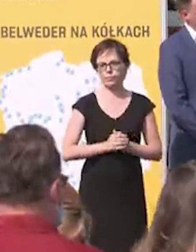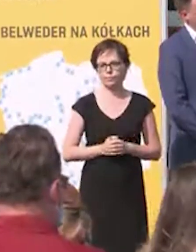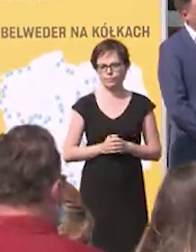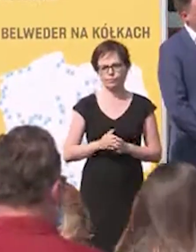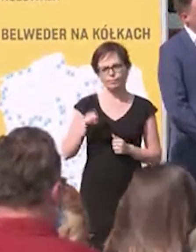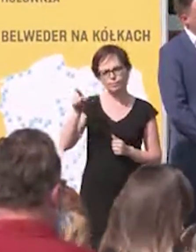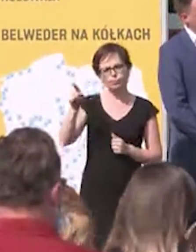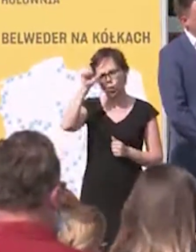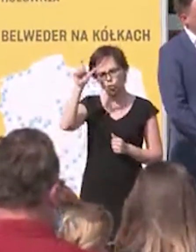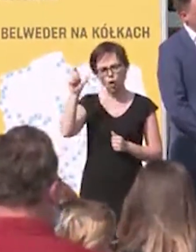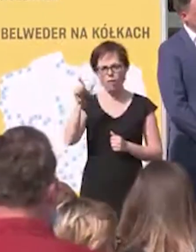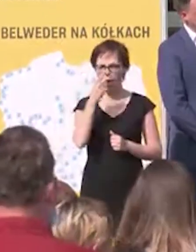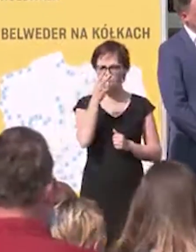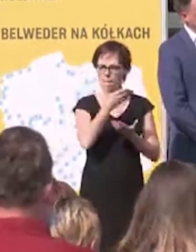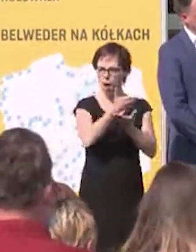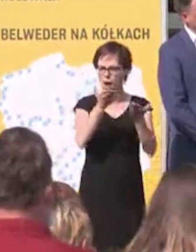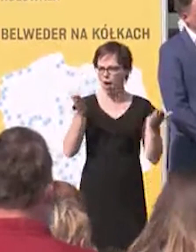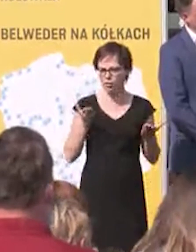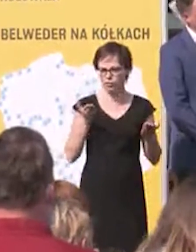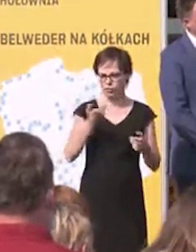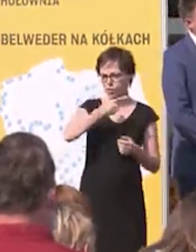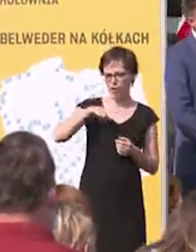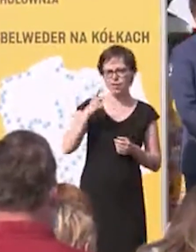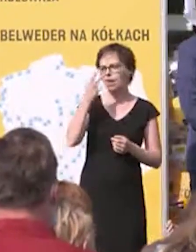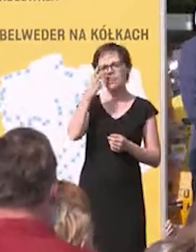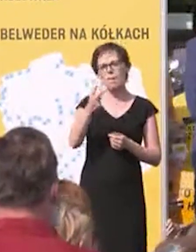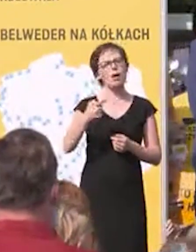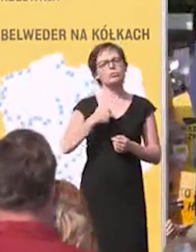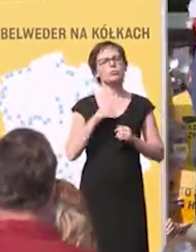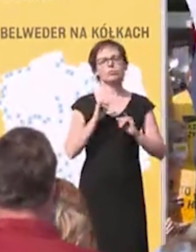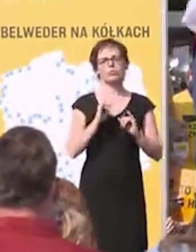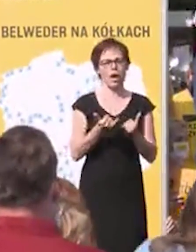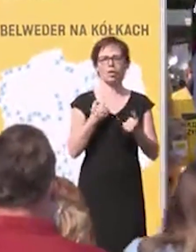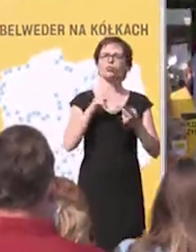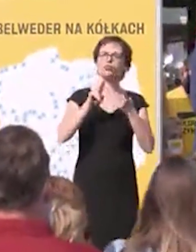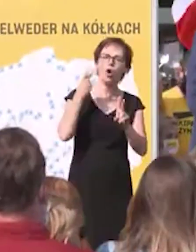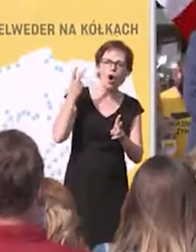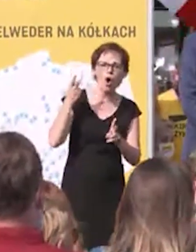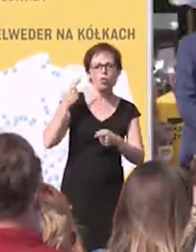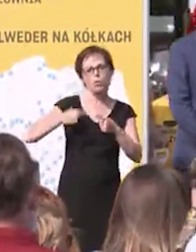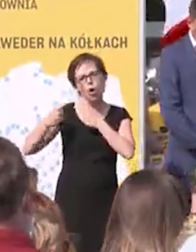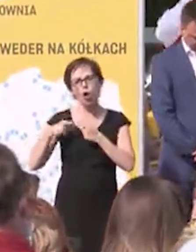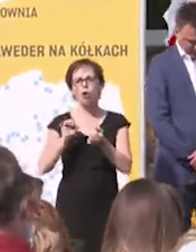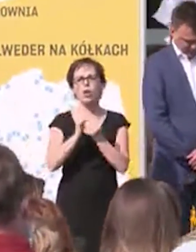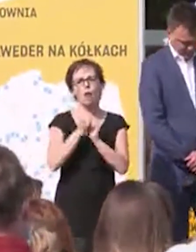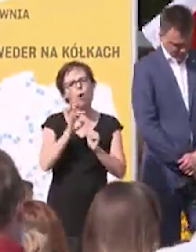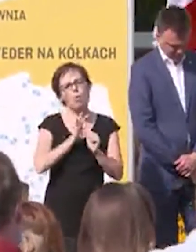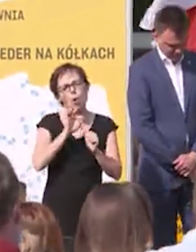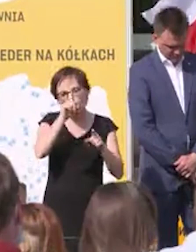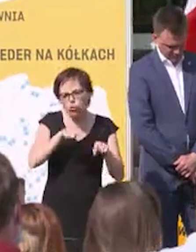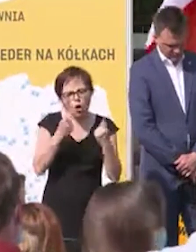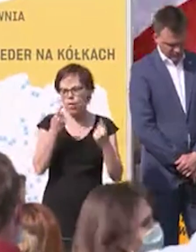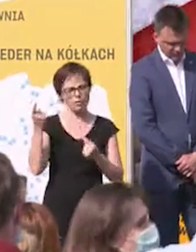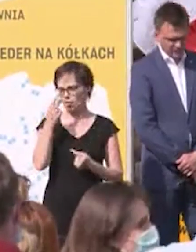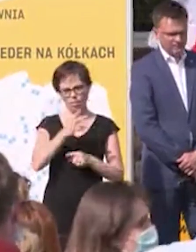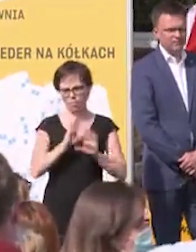Człowieka, który patrzy na nas wszystkich nie przez pryzmat tego, jacy jesteśmy, skąd pochodzimy, czy jakie mamy przekonania,